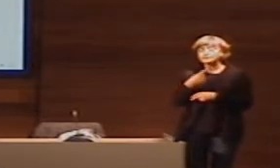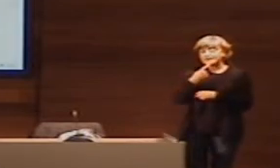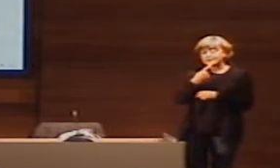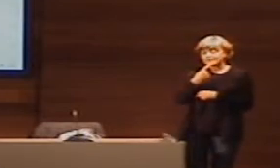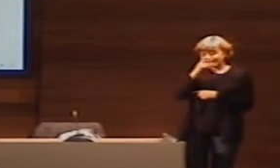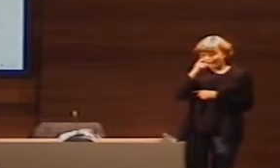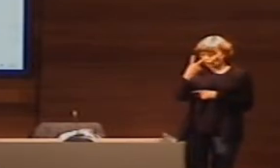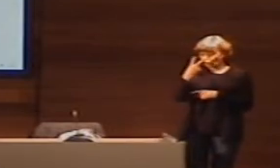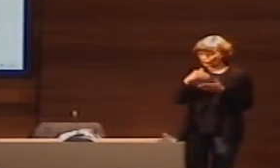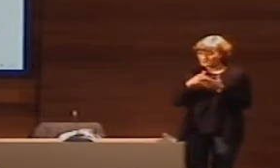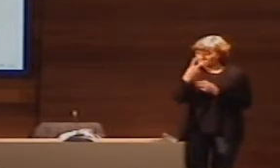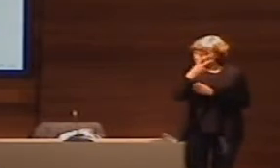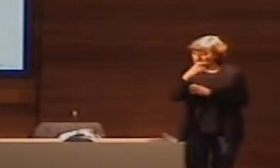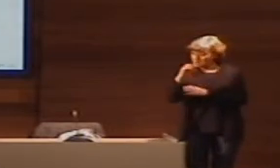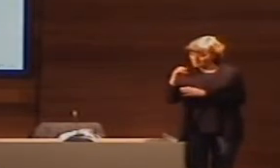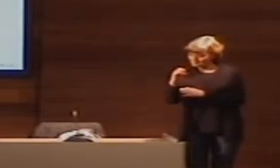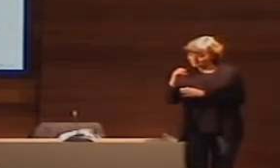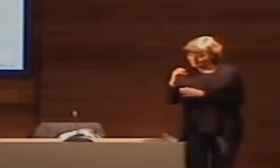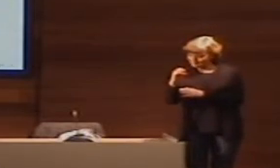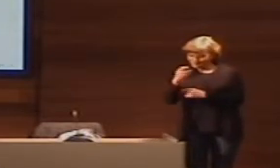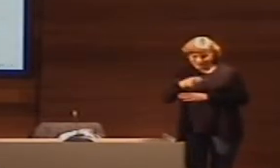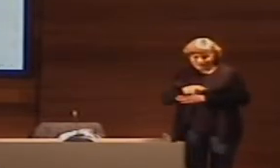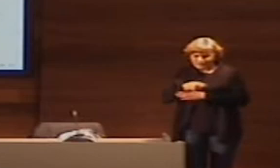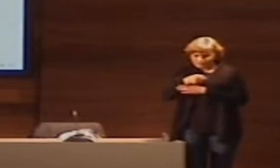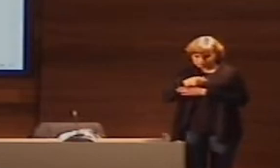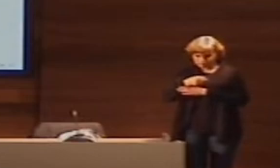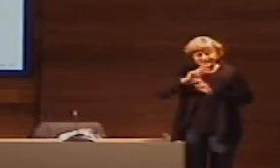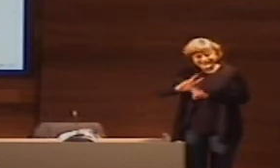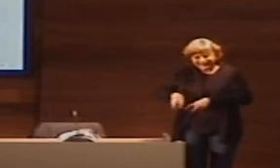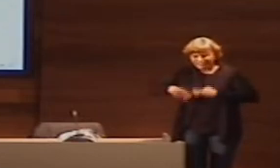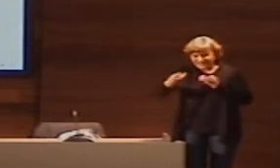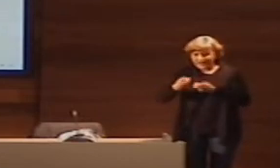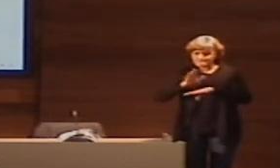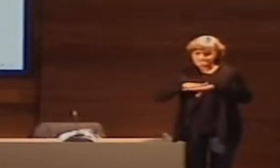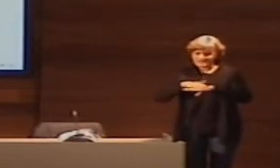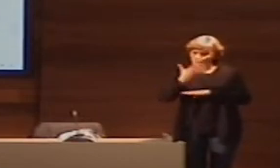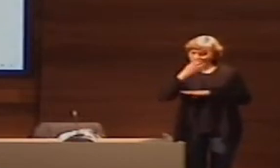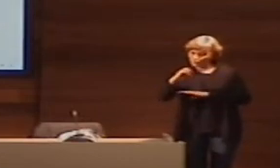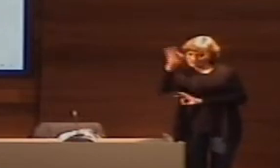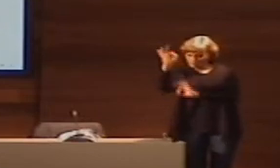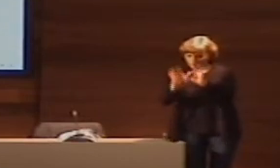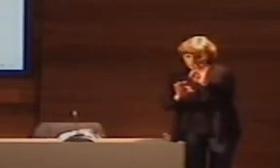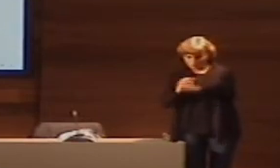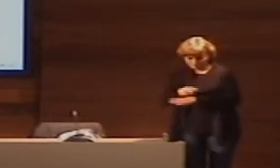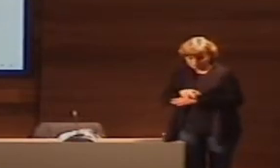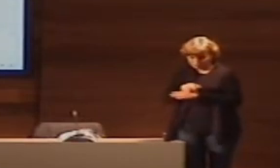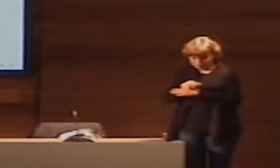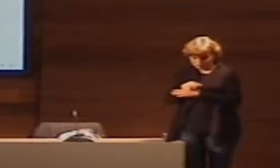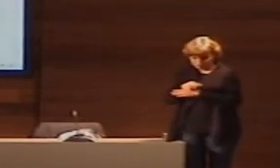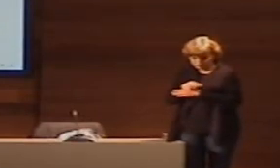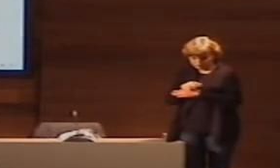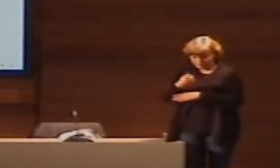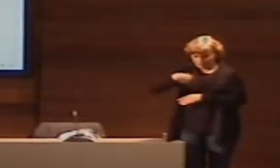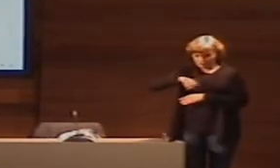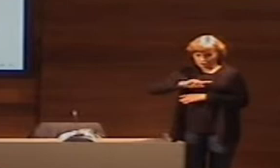2020 se debe reciclar como mínimo el 50% de los residuos municipales. Luego veremos que estamos